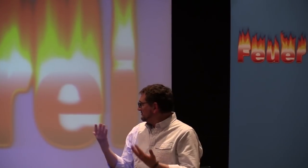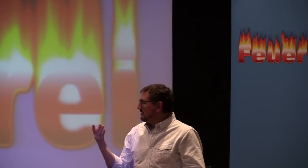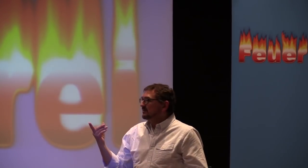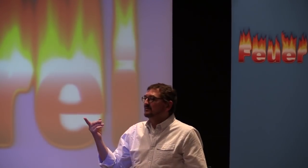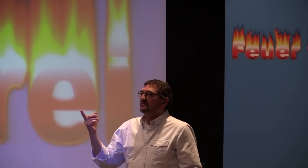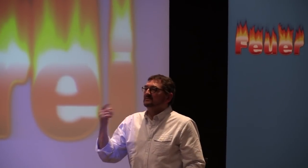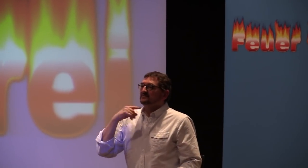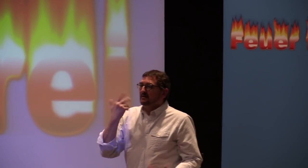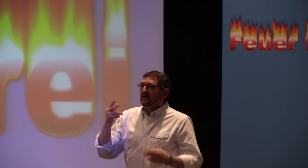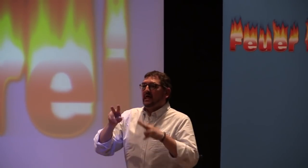Andreas.